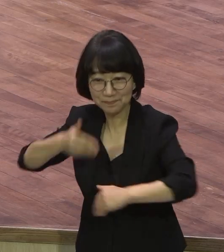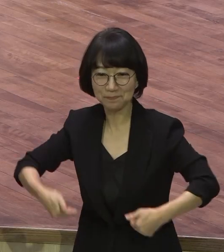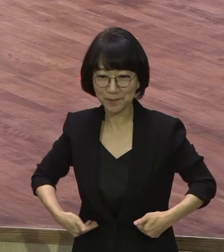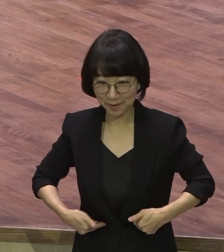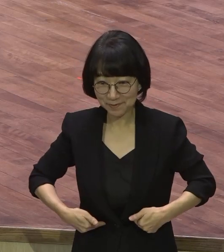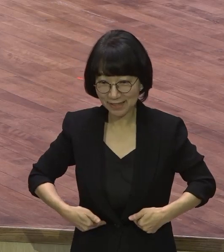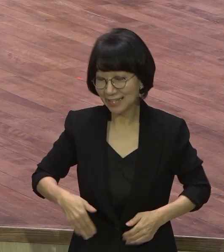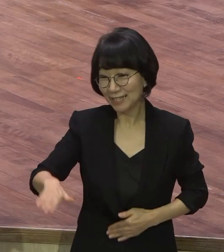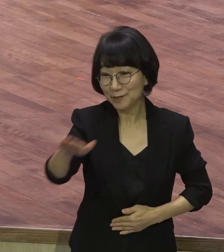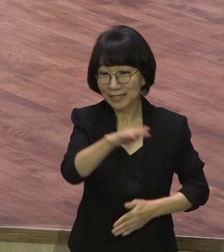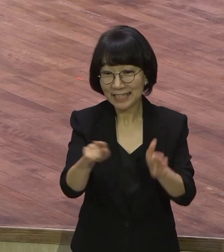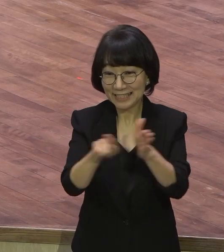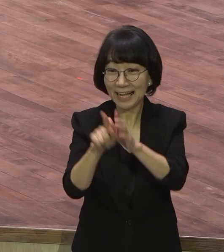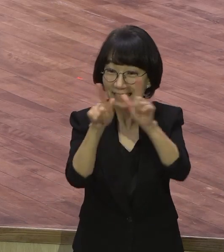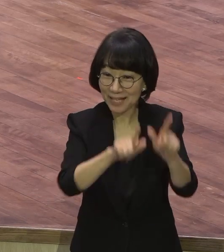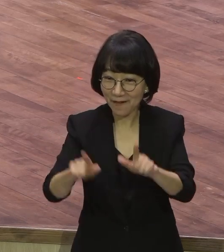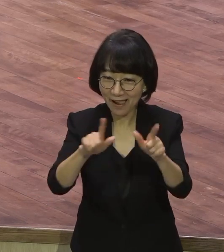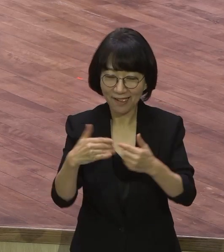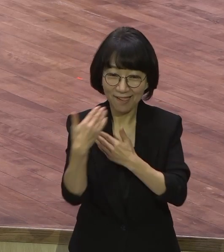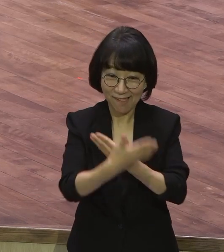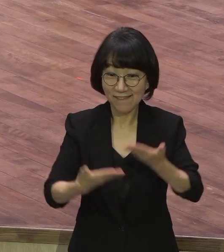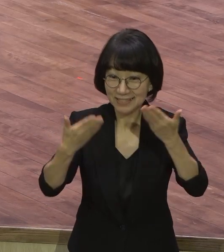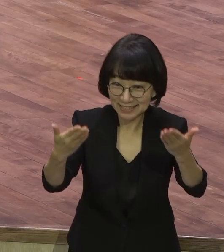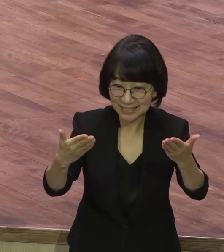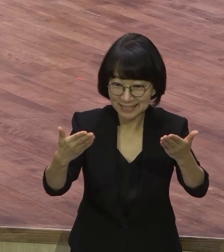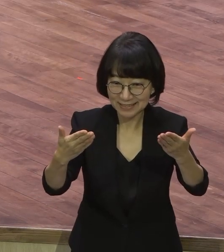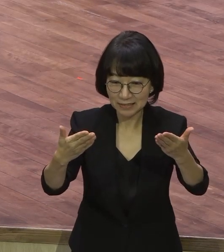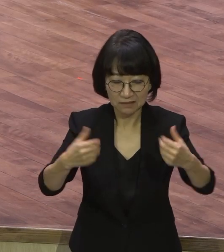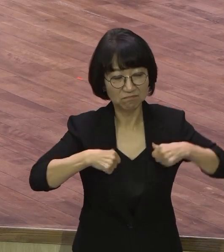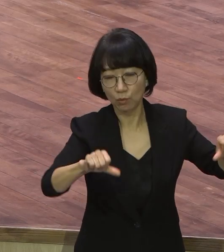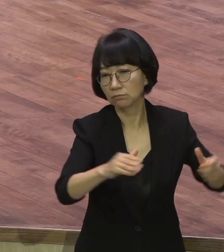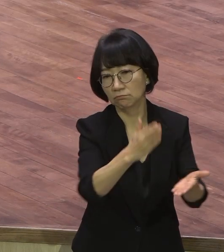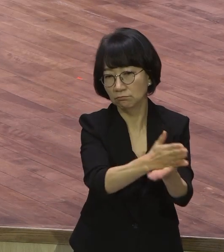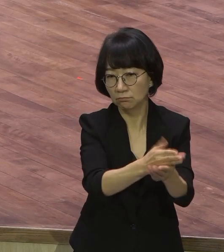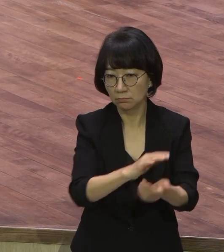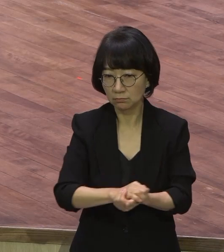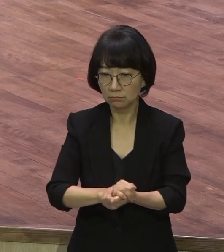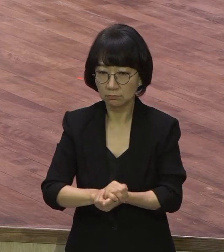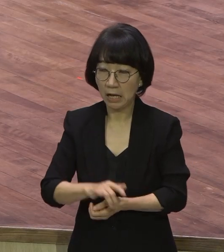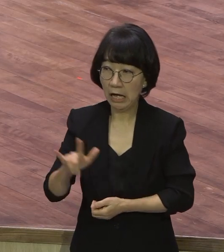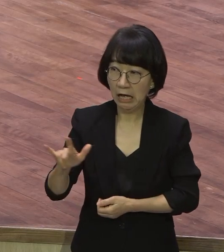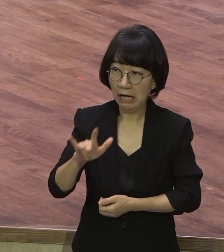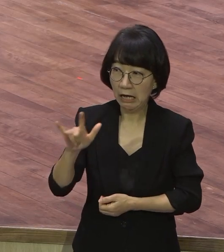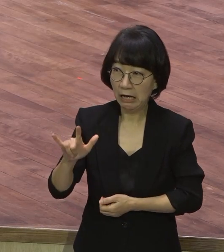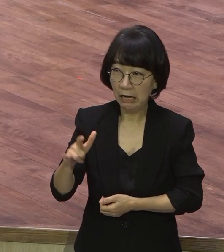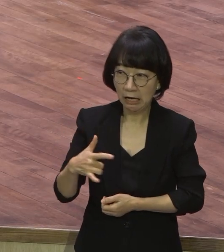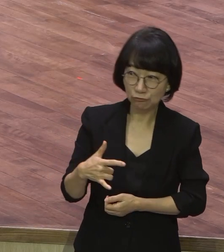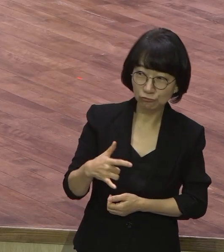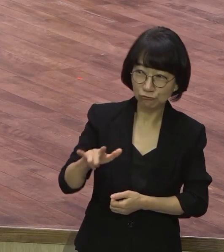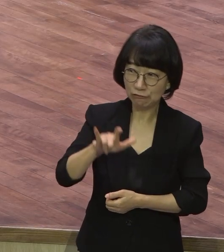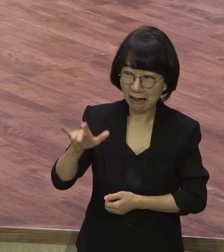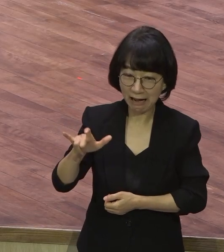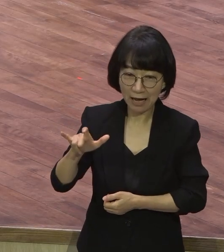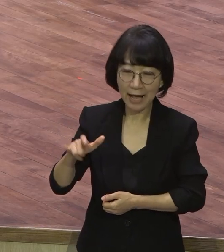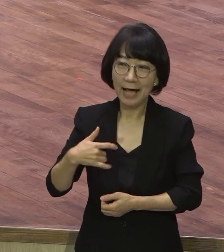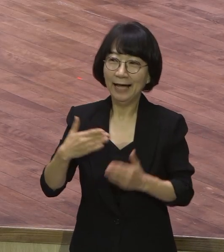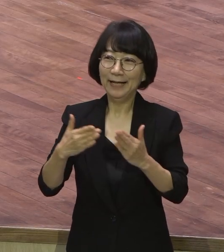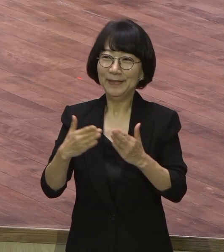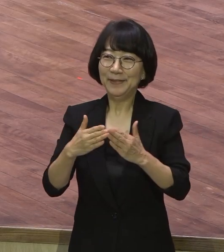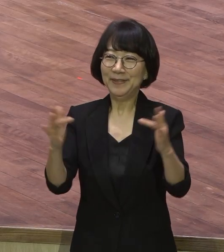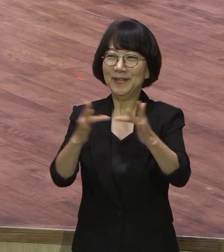신앙생활이 멈춰서는 안됩니다. 코로나19 이것 때문에 안일해졌습니까? 아이고 온라인 예배들이 세상